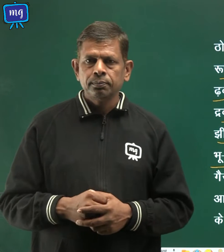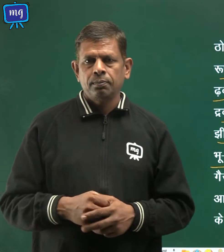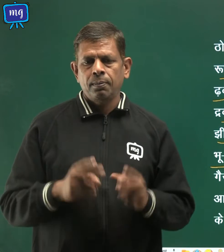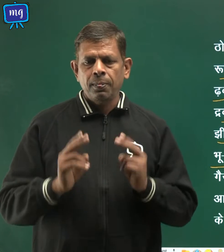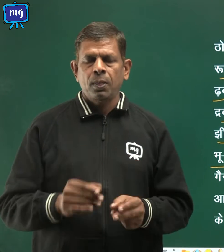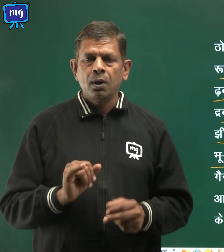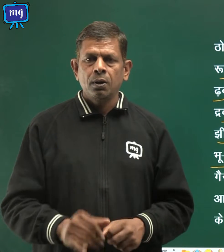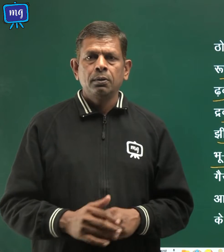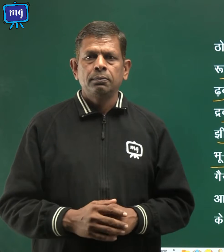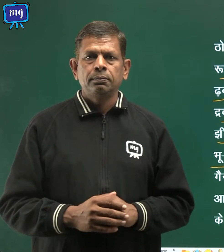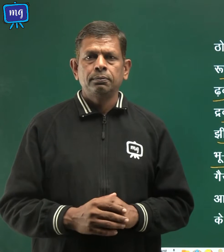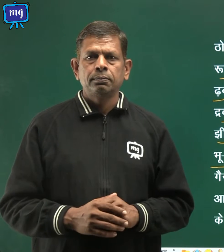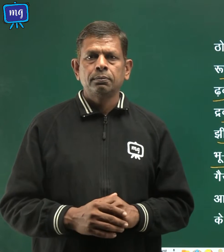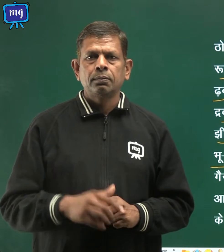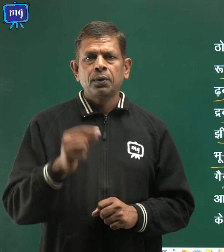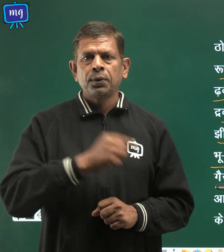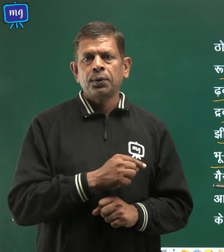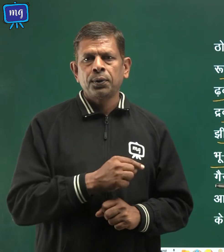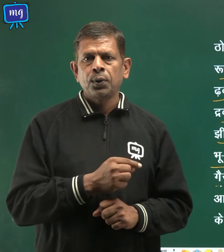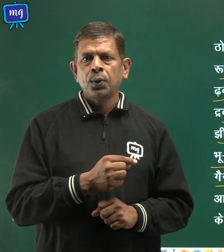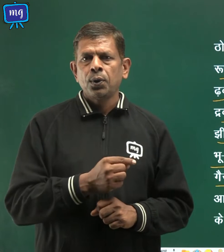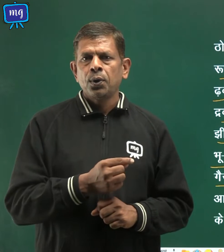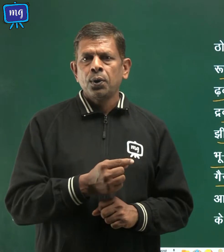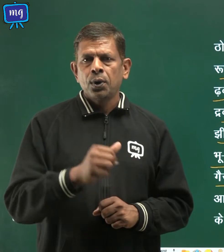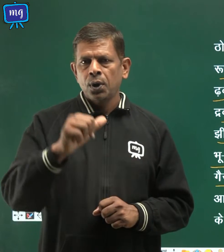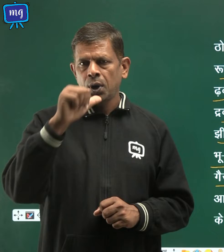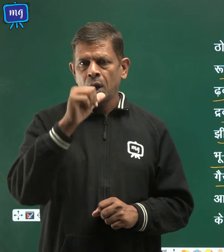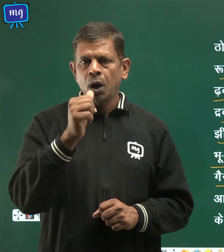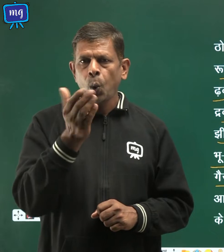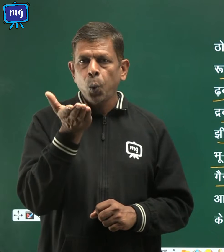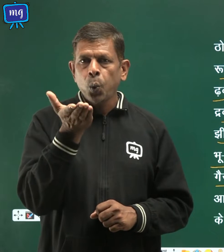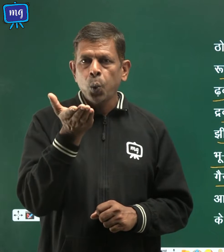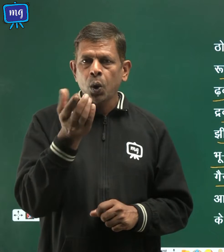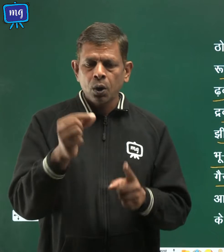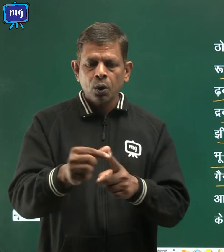पाया जाता है। गैसीय अवस्था में जल